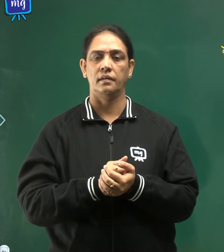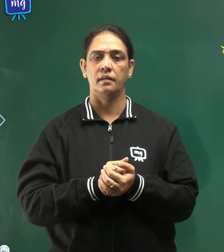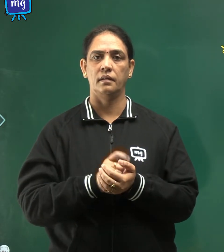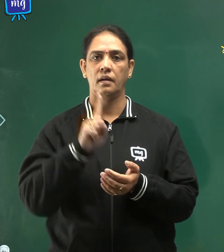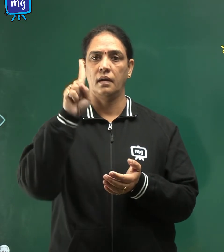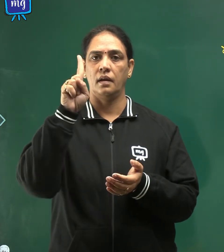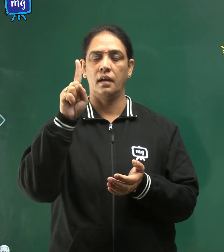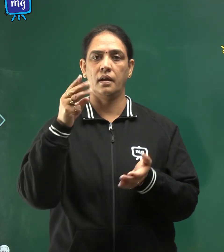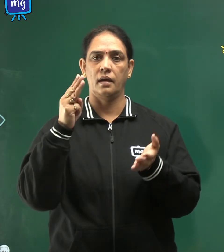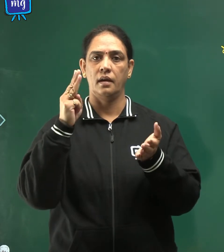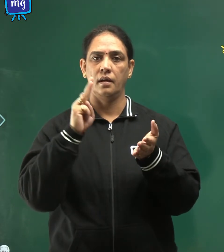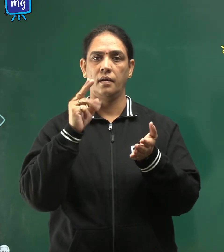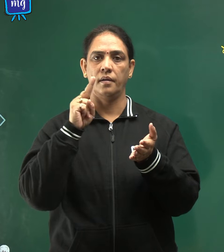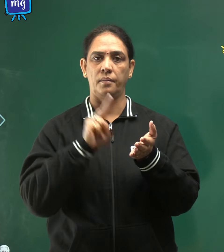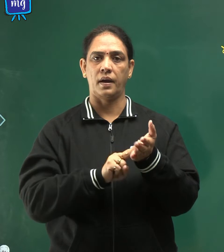एक प्राकृत संख्या